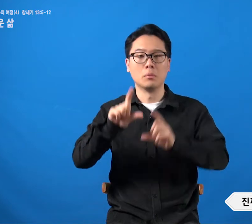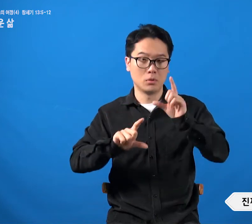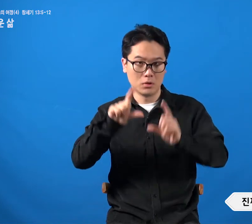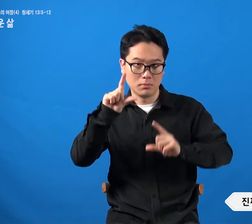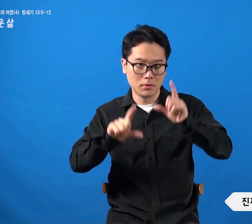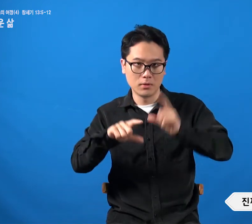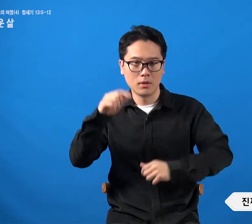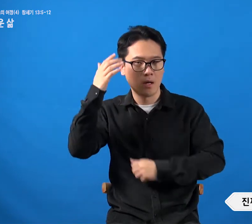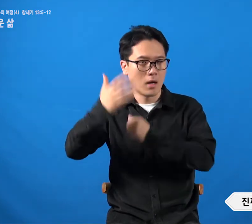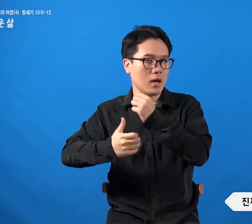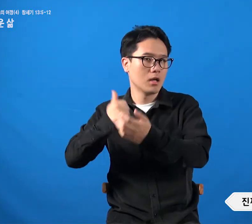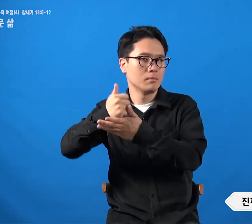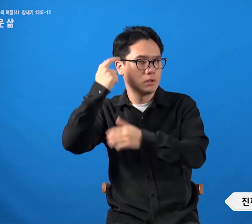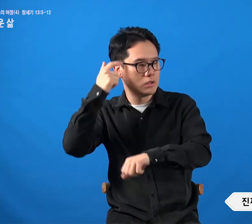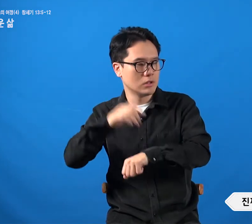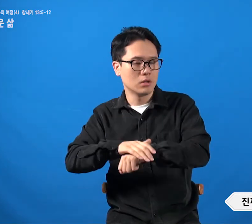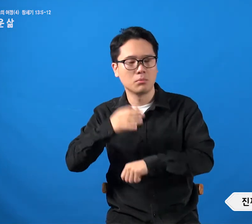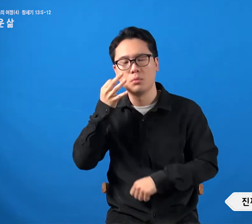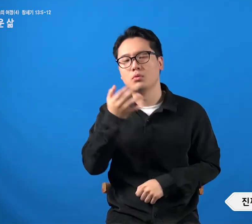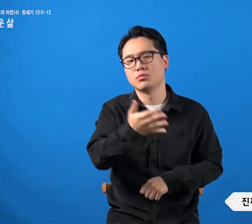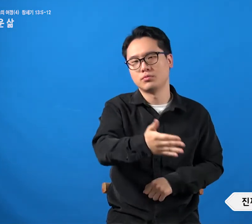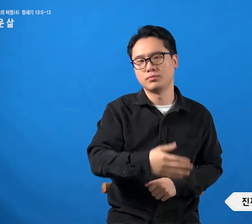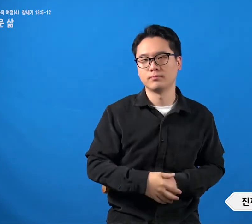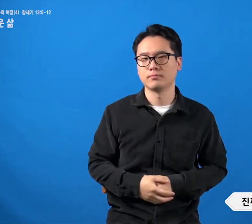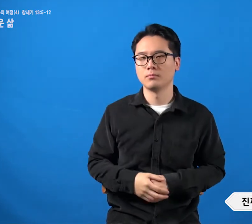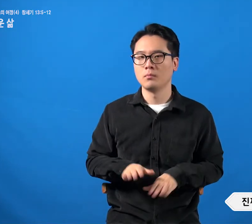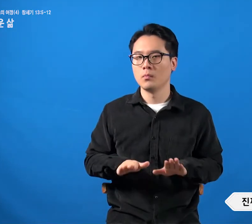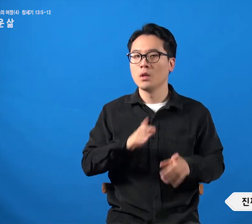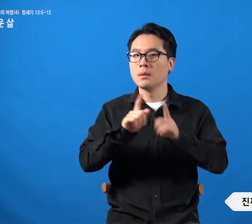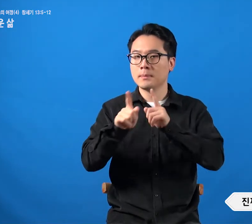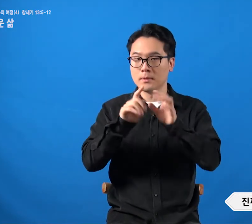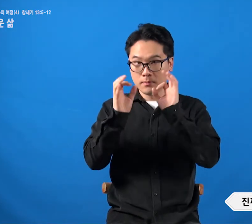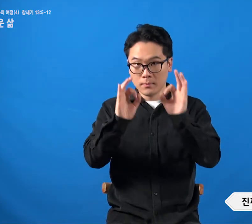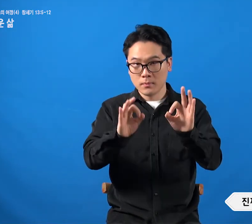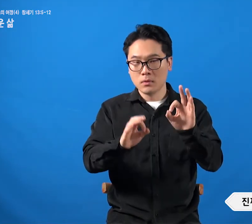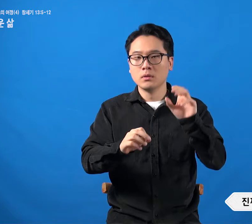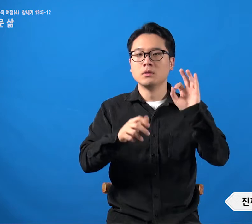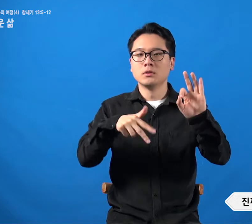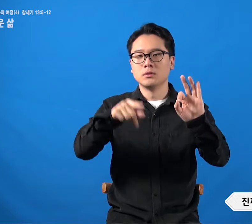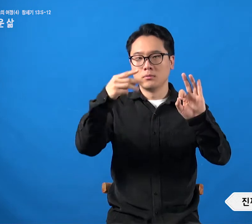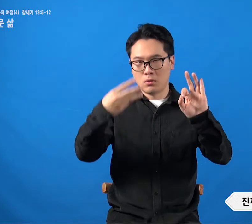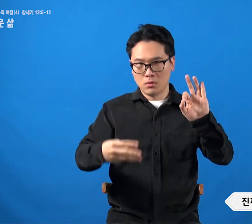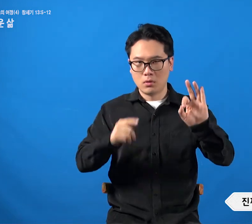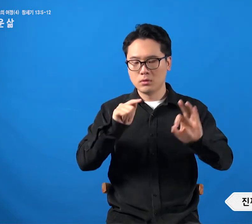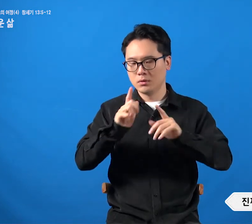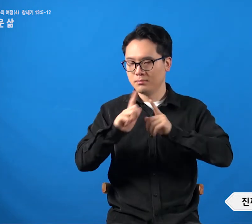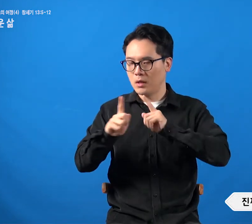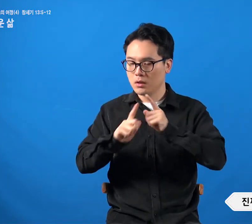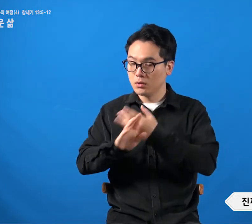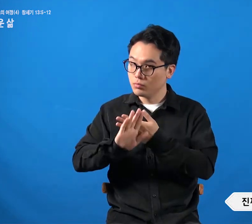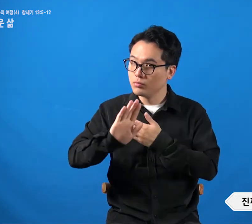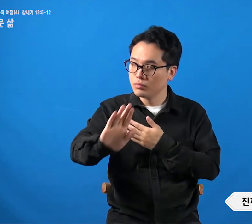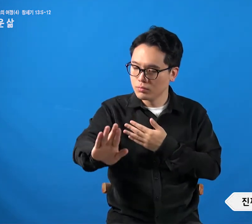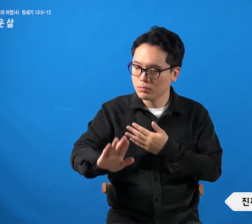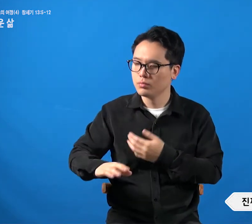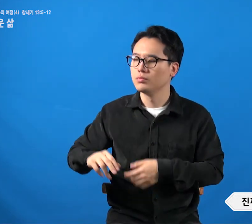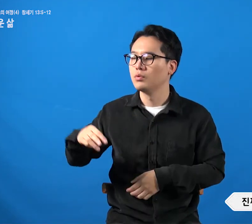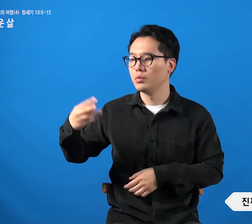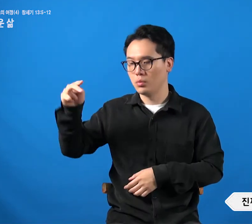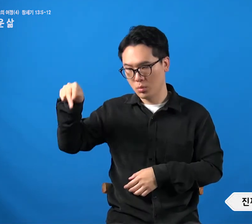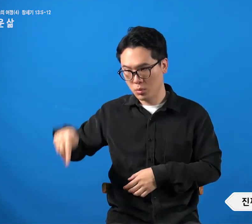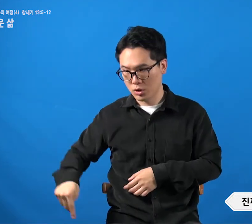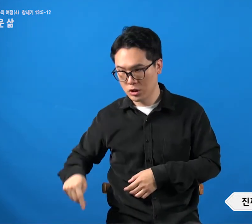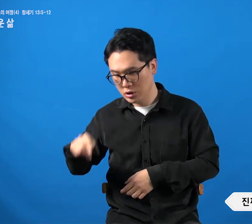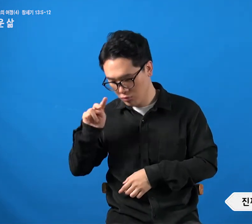성경은 말씀합니다. 자, 말씀을 보십시오. 10절. 그 말 이후에 이에 롯이 눈을 들어